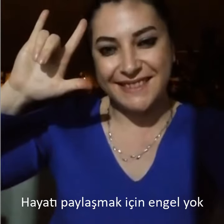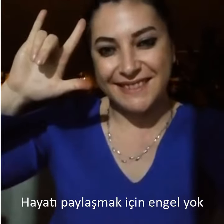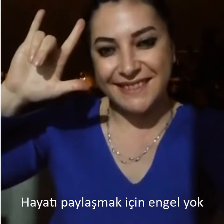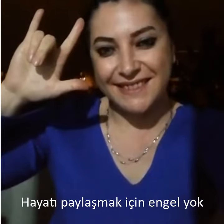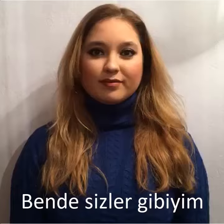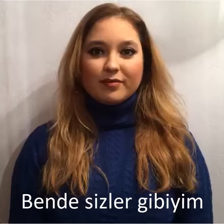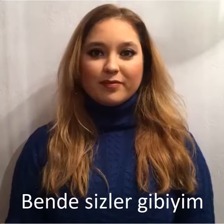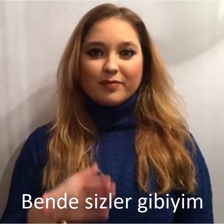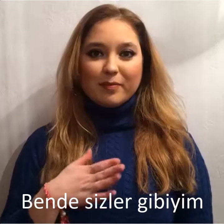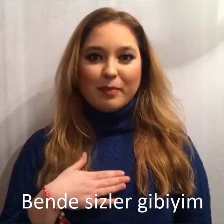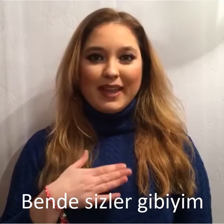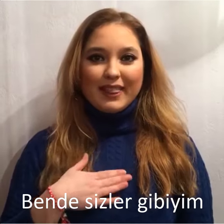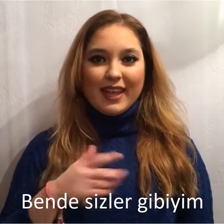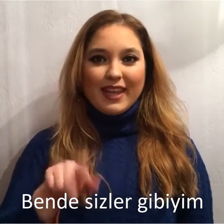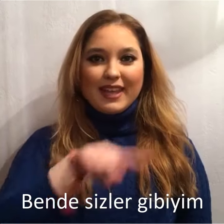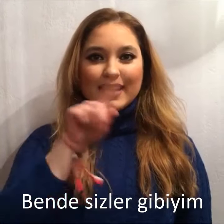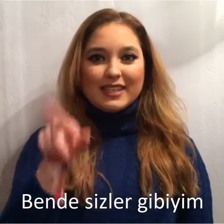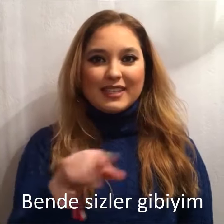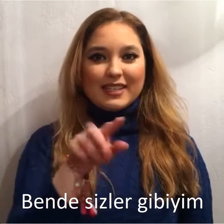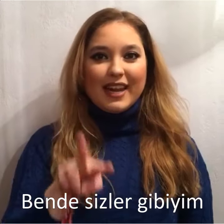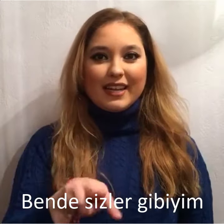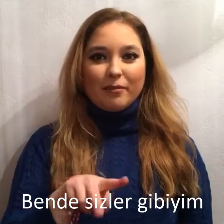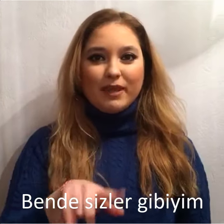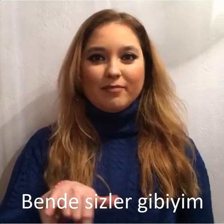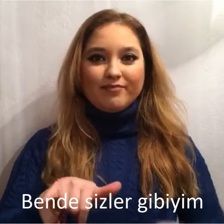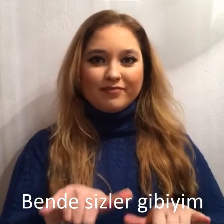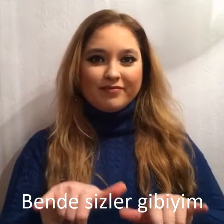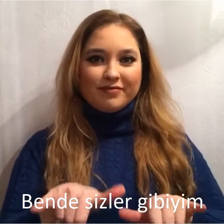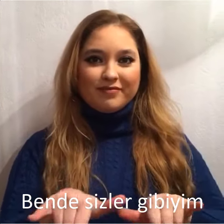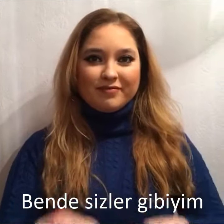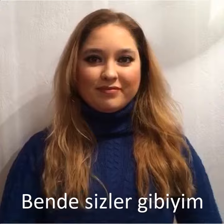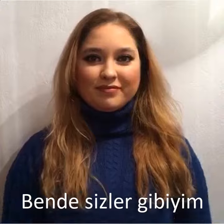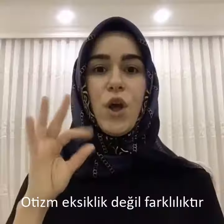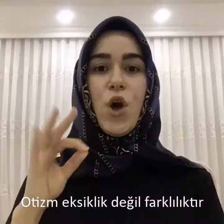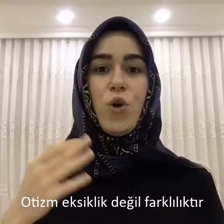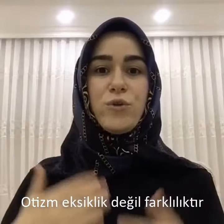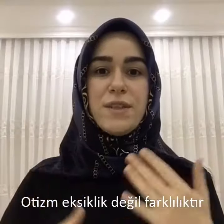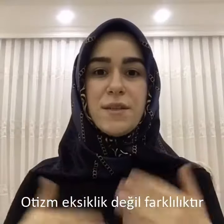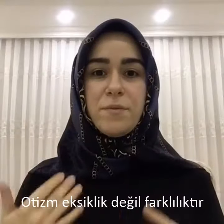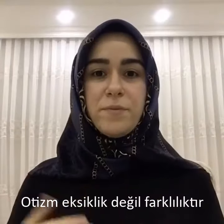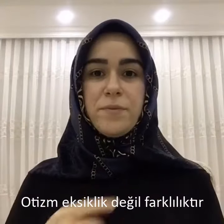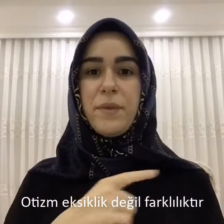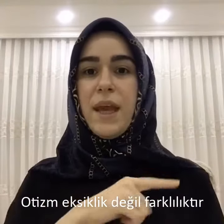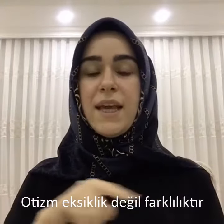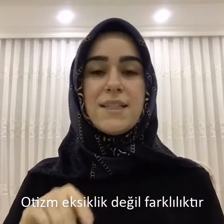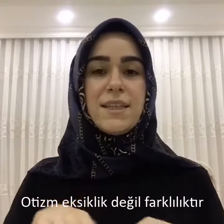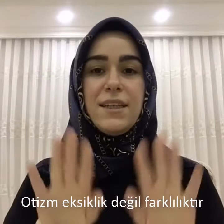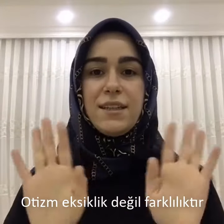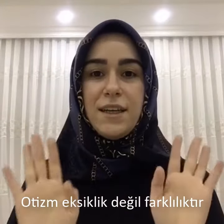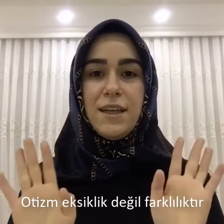Ben de sizler gibiyim. Otizm eksiklik değil,